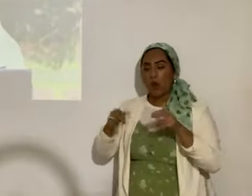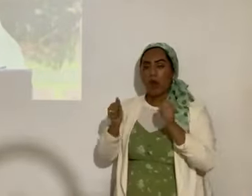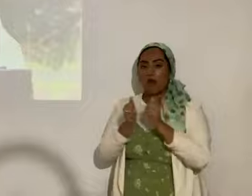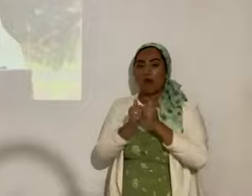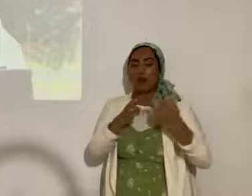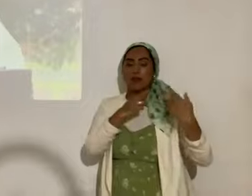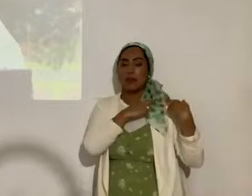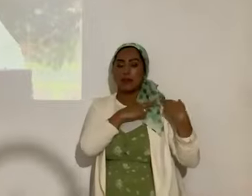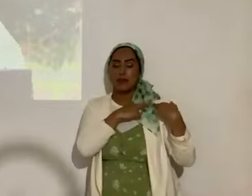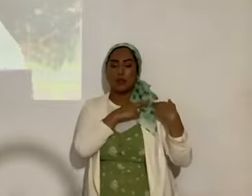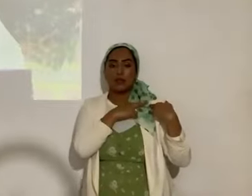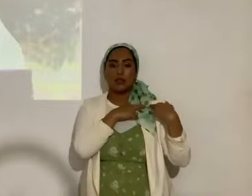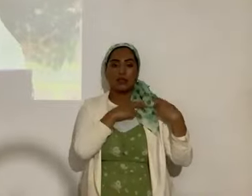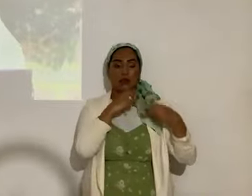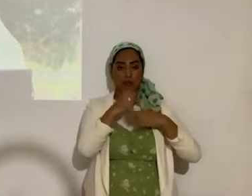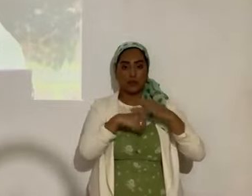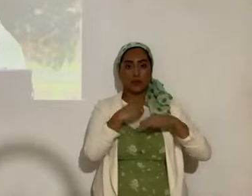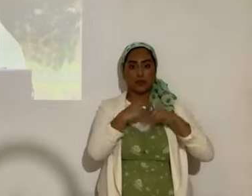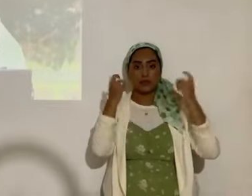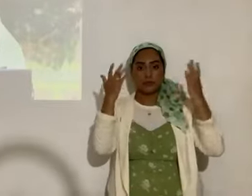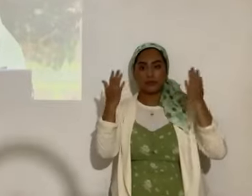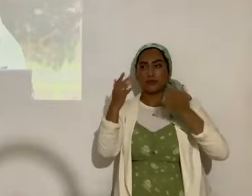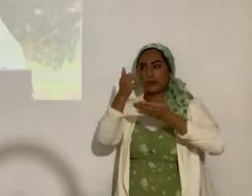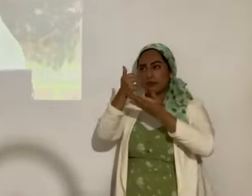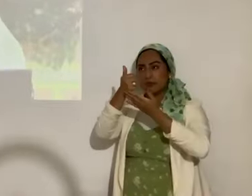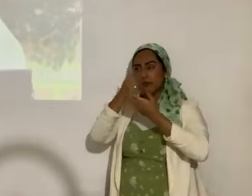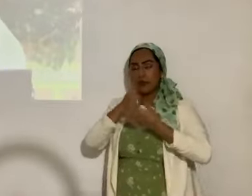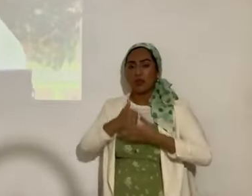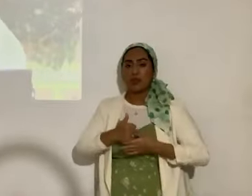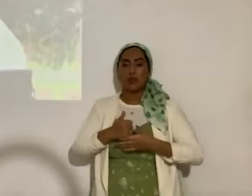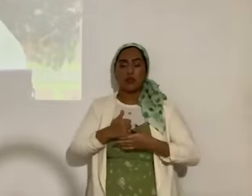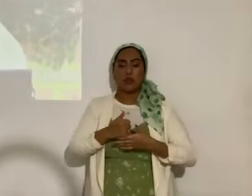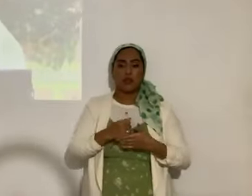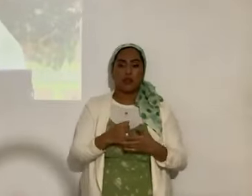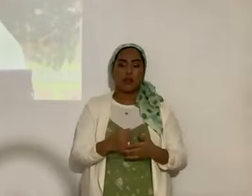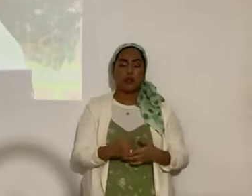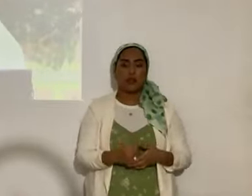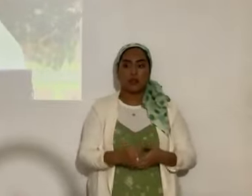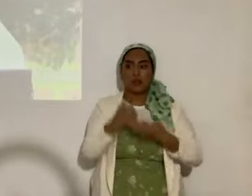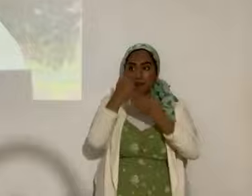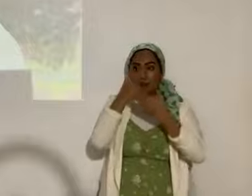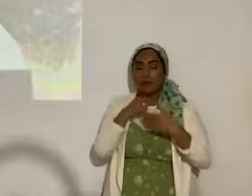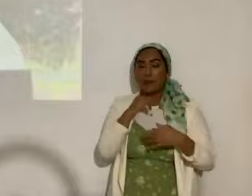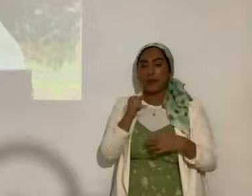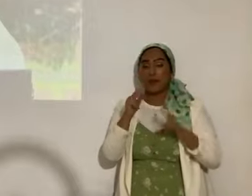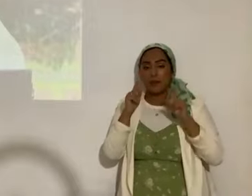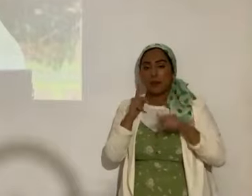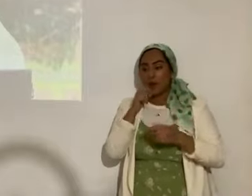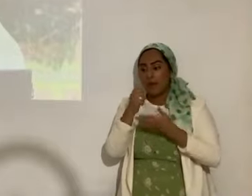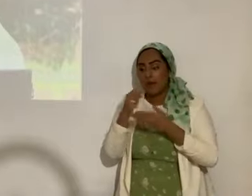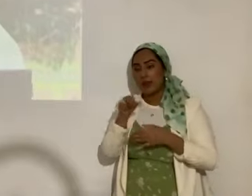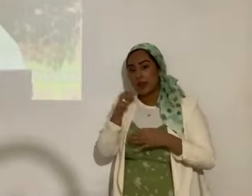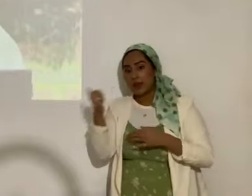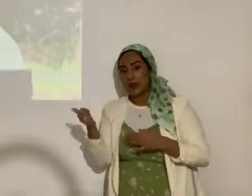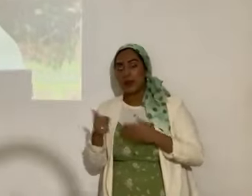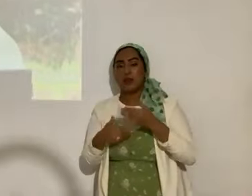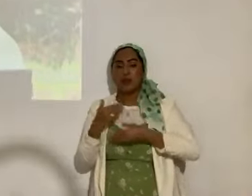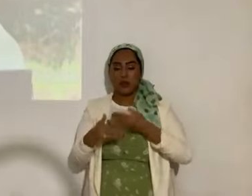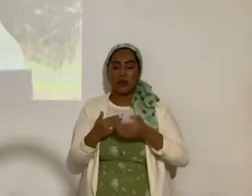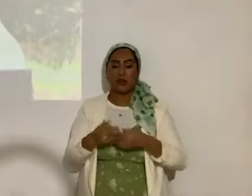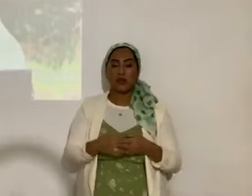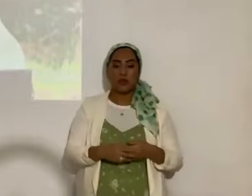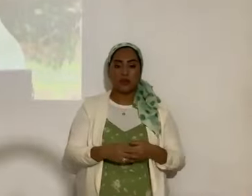responsabilidad Aleluya guíame o un guía un guía es la persona que dirige a otro y así